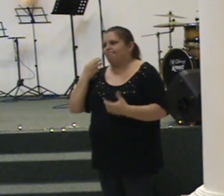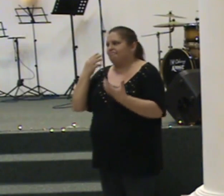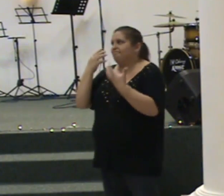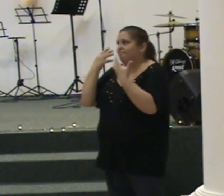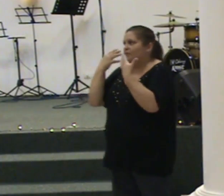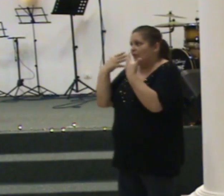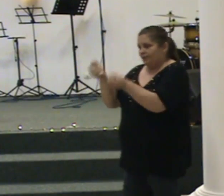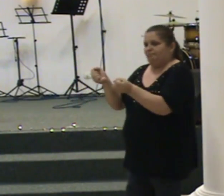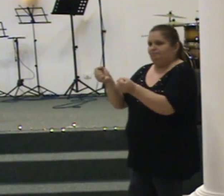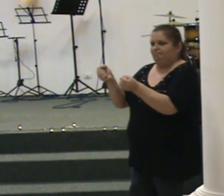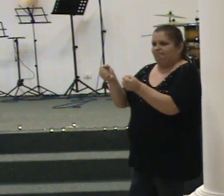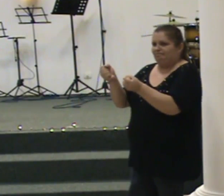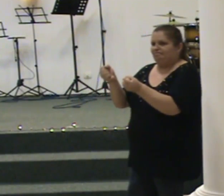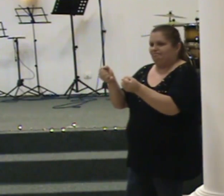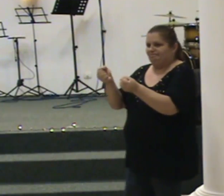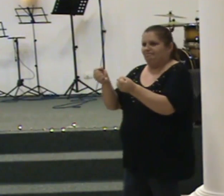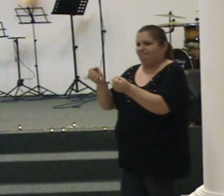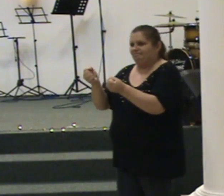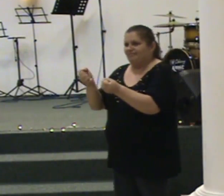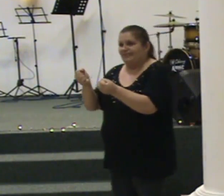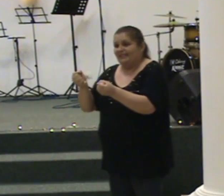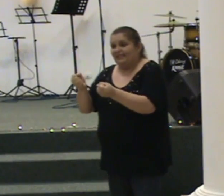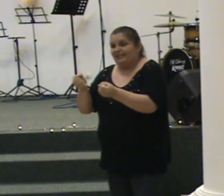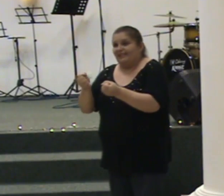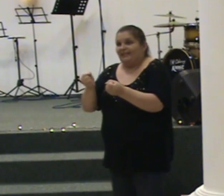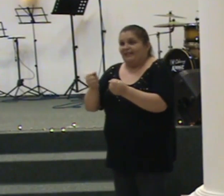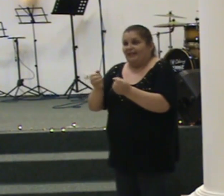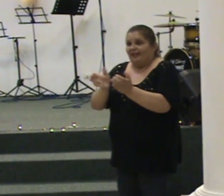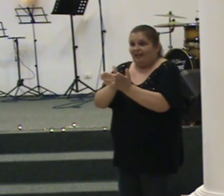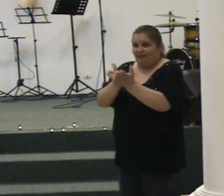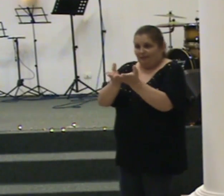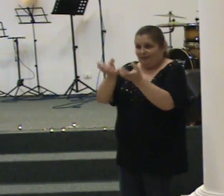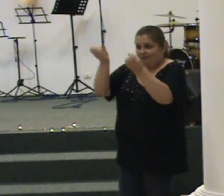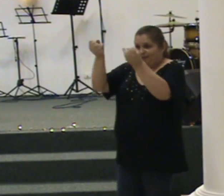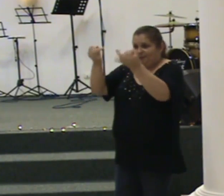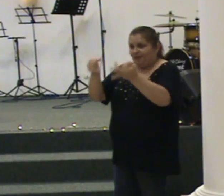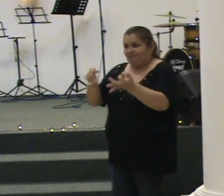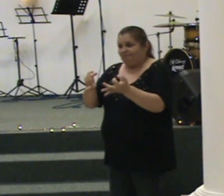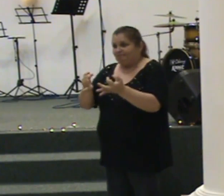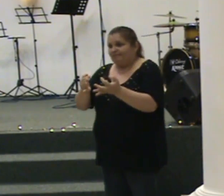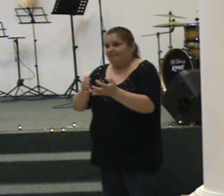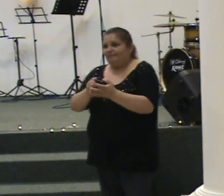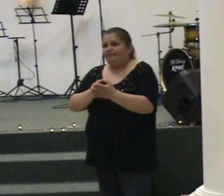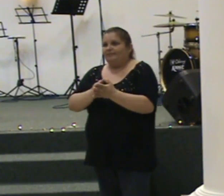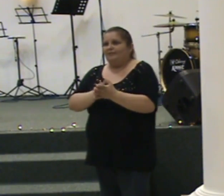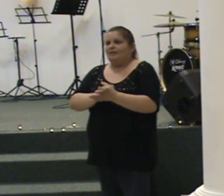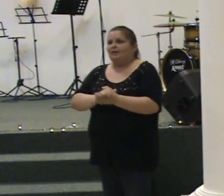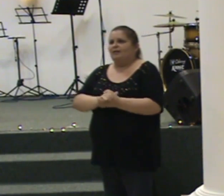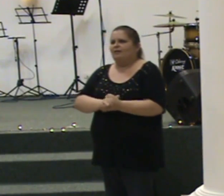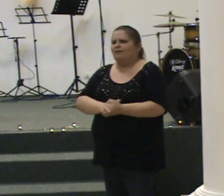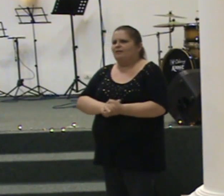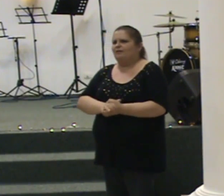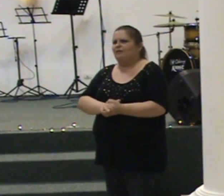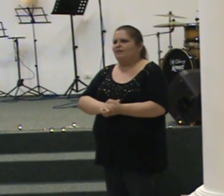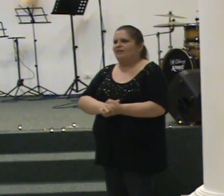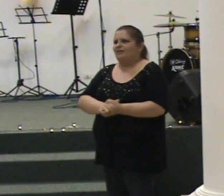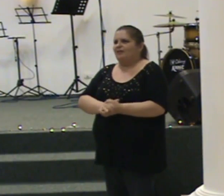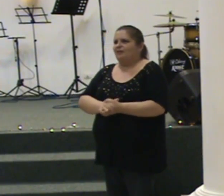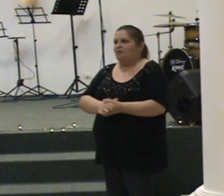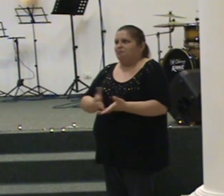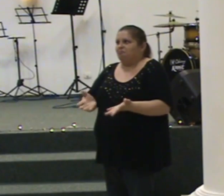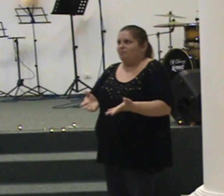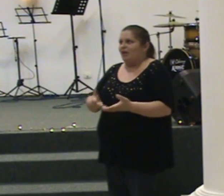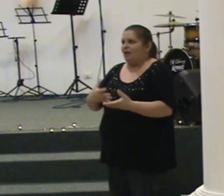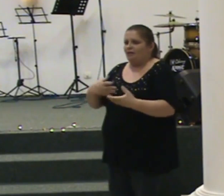desafio. Maria, a palavra diz aqui, que quando Maria recebeu aquilo, que ela falou, não sei,